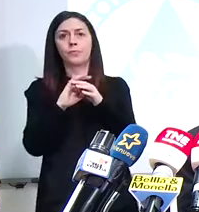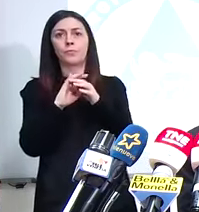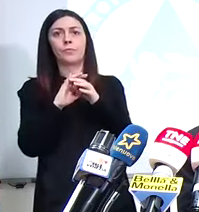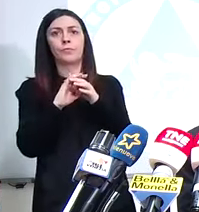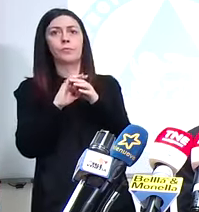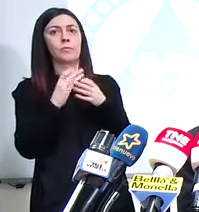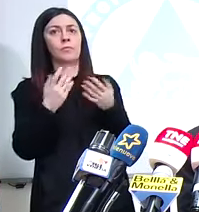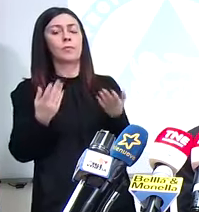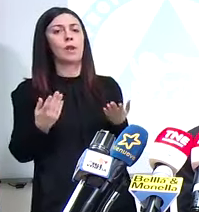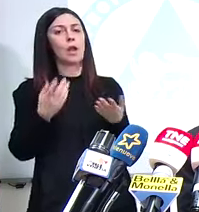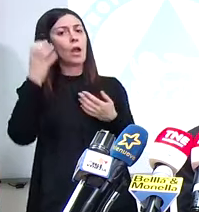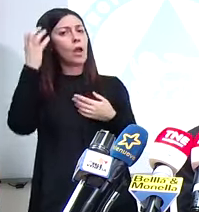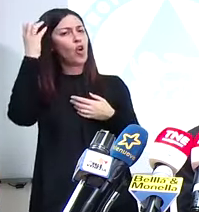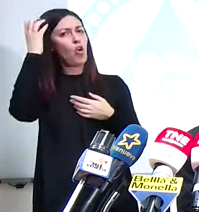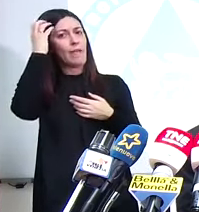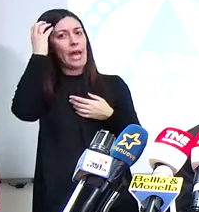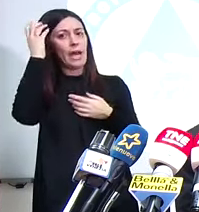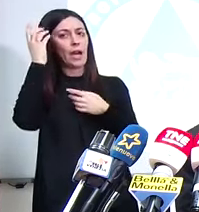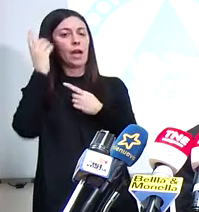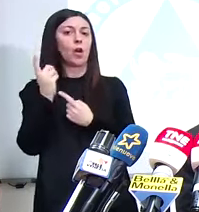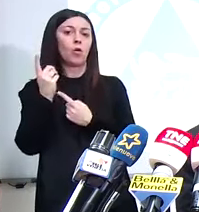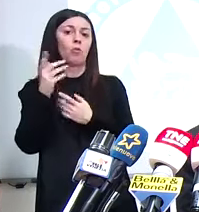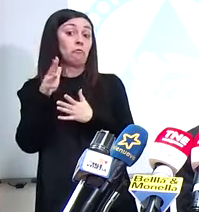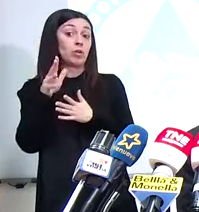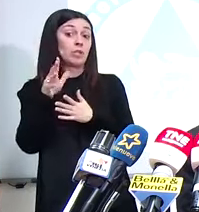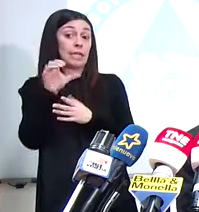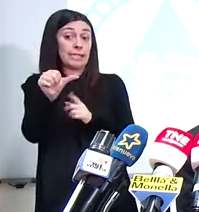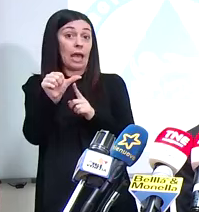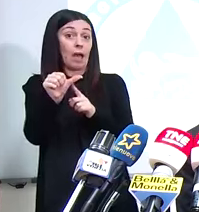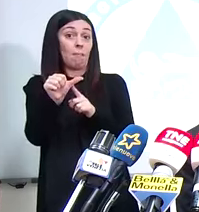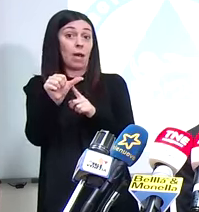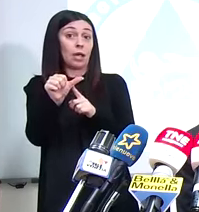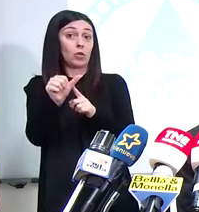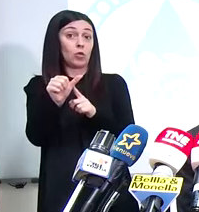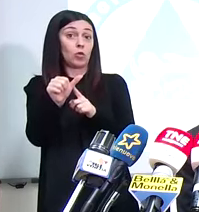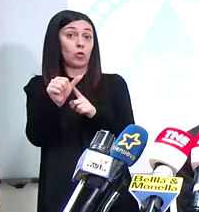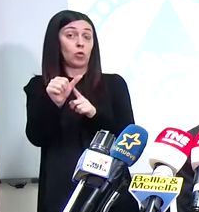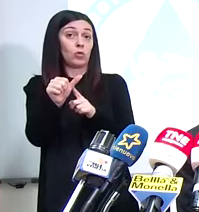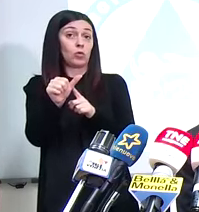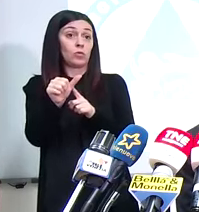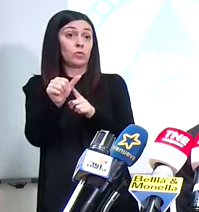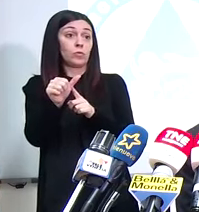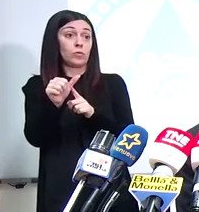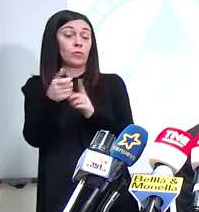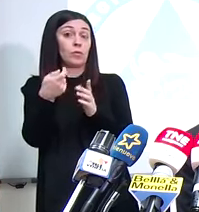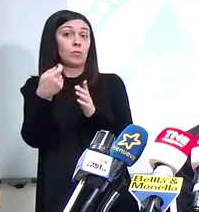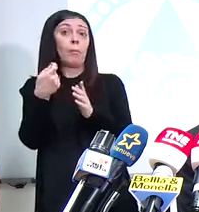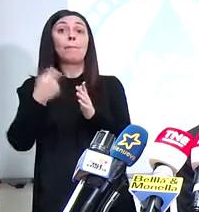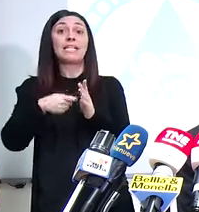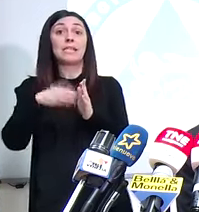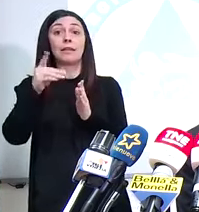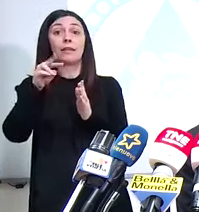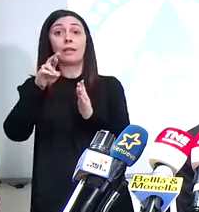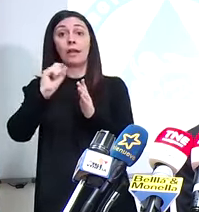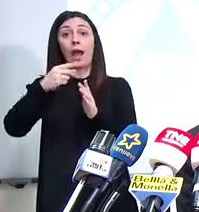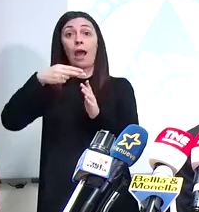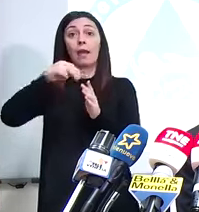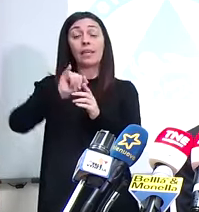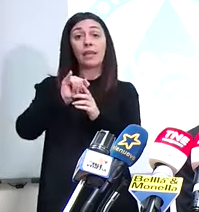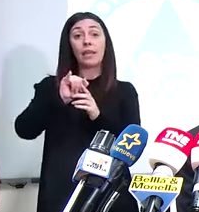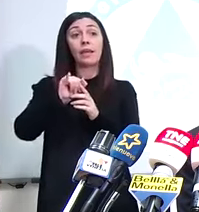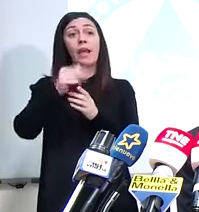il governo probabilmente può essere che entro sabato il ministro cioè il presidente draghi consegni la lista dei ministri però